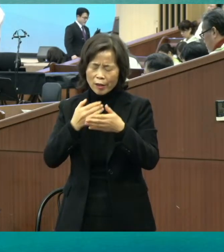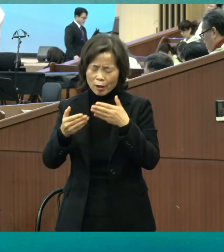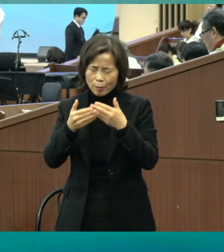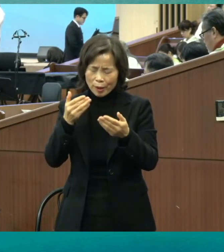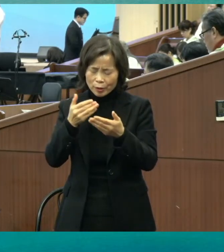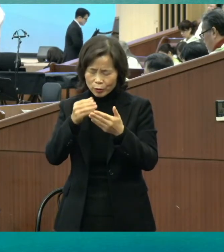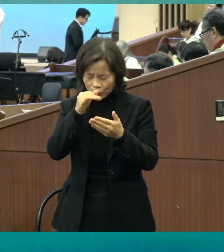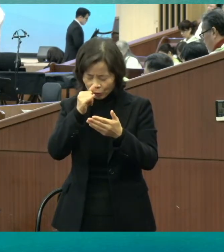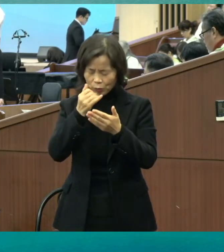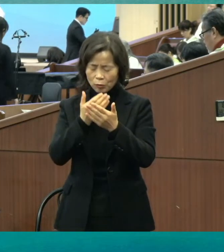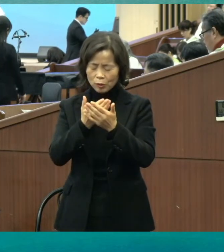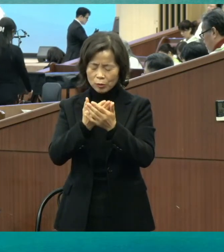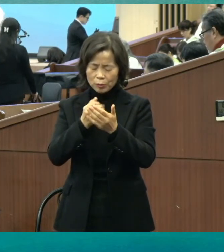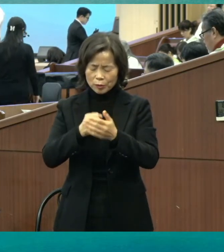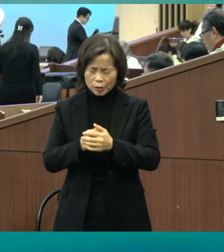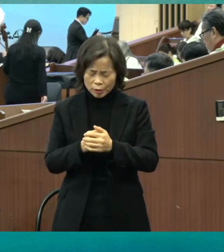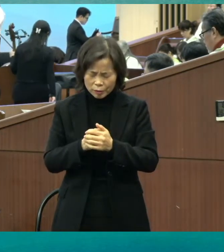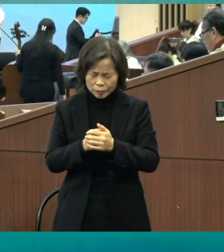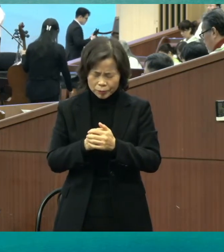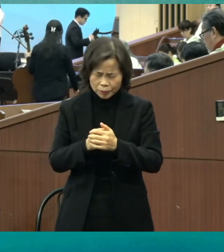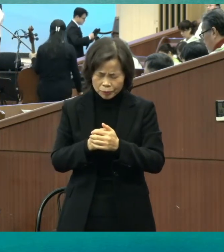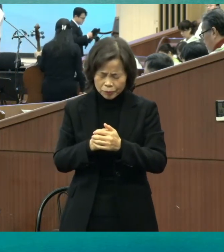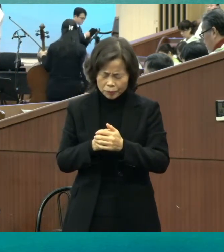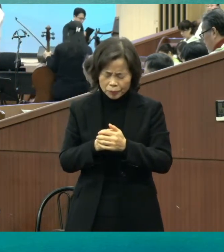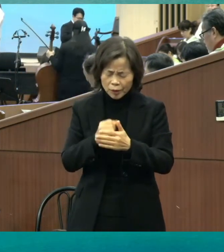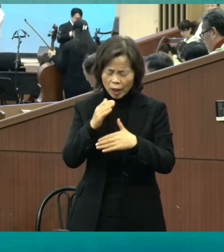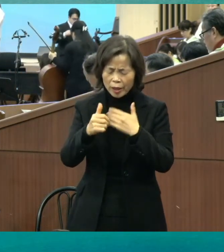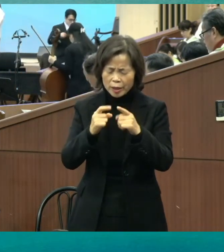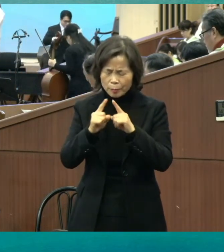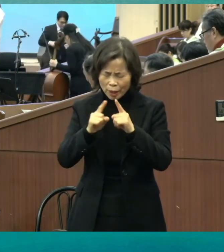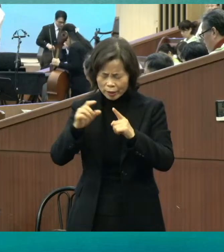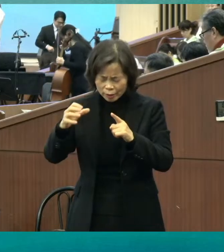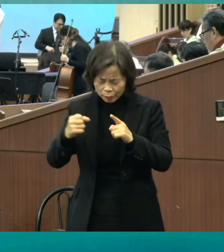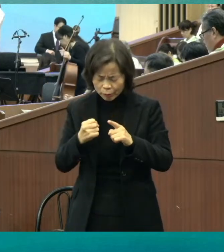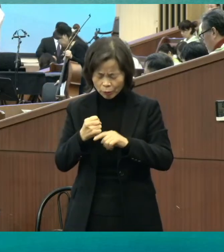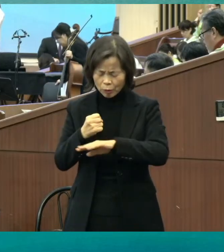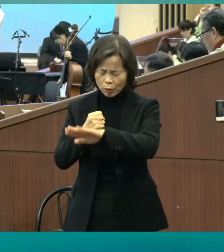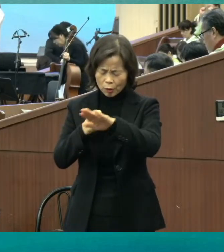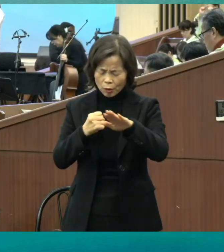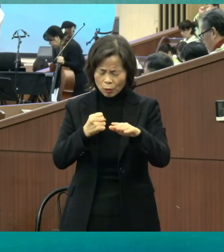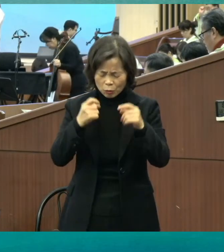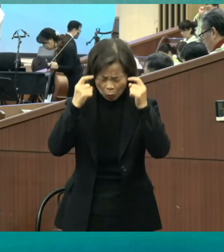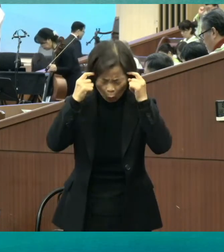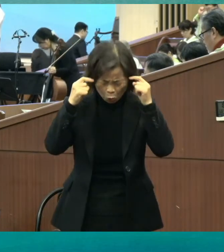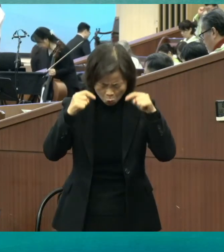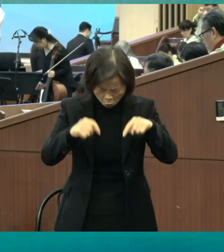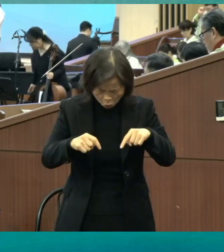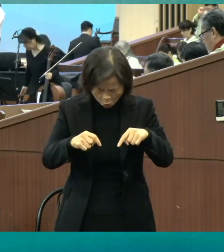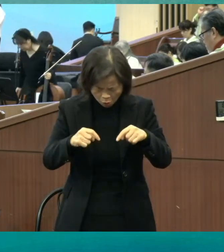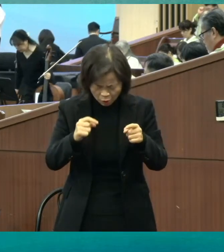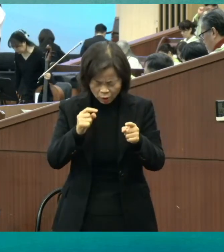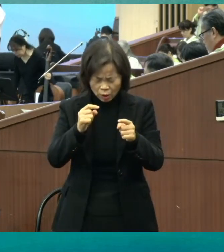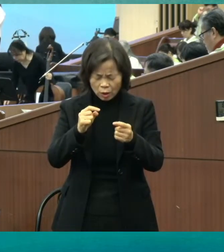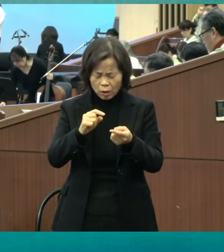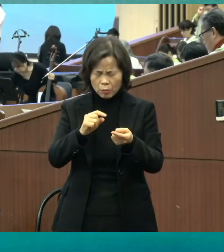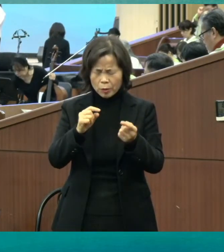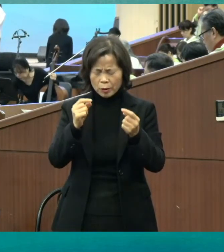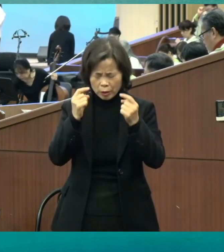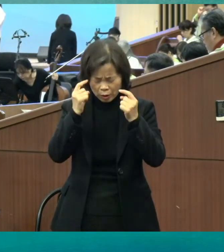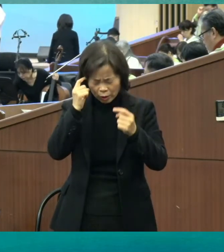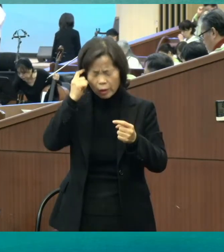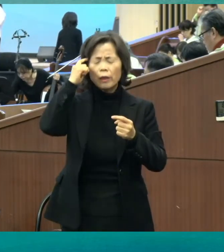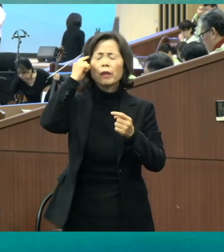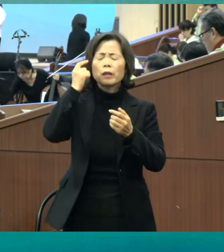되게 하여 주시옵소서. 말씀으로 우리의 우둔함을 깨우쳐 주시고 그